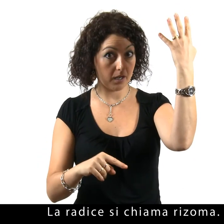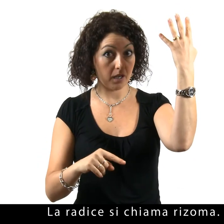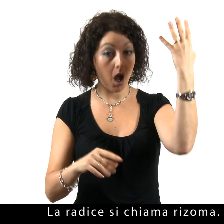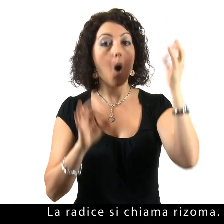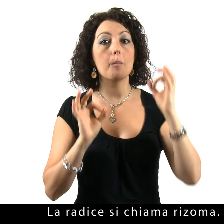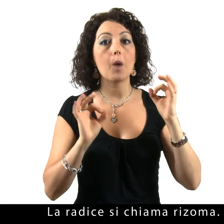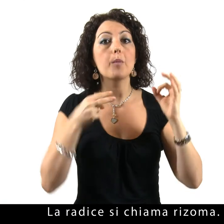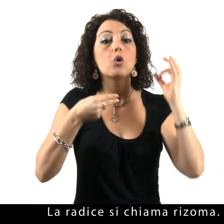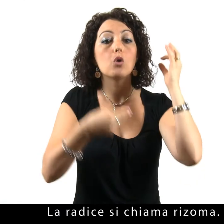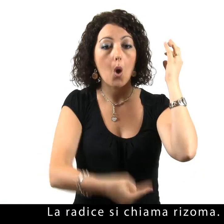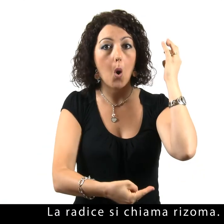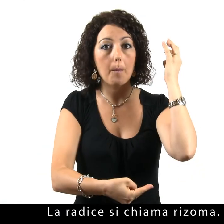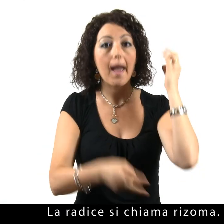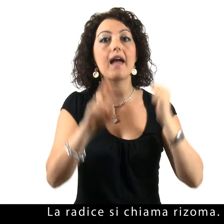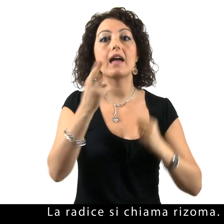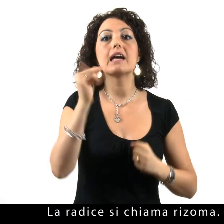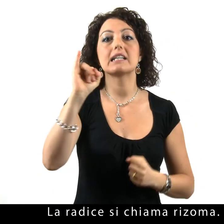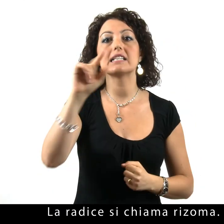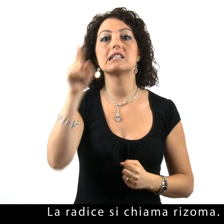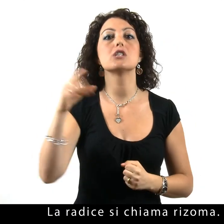La radice si chiama rizoma.